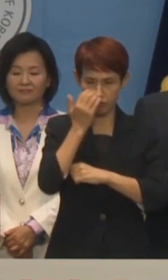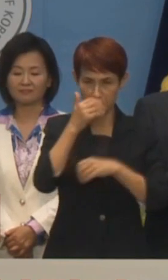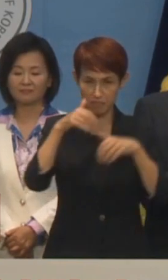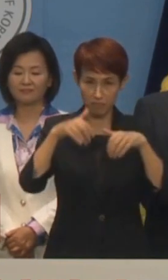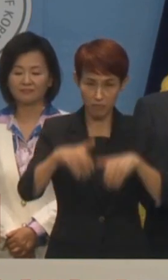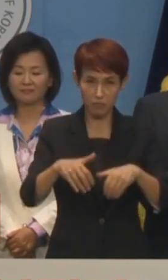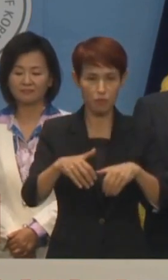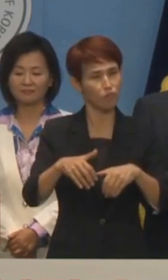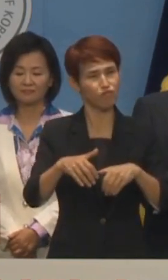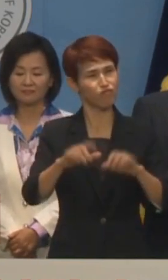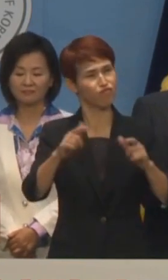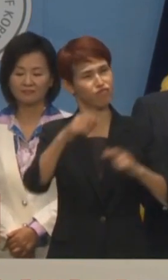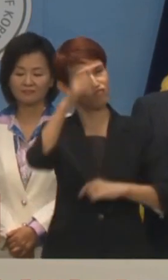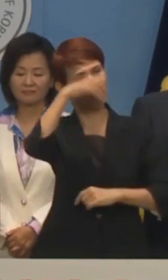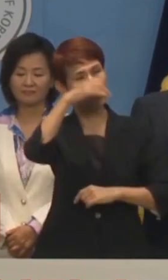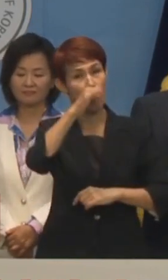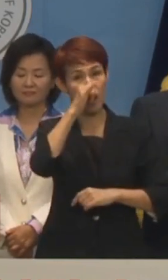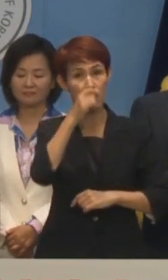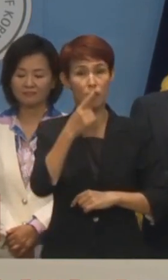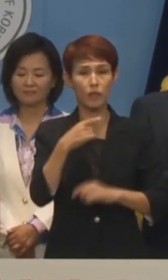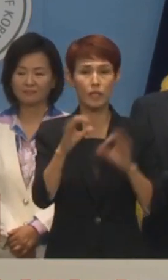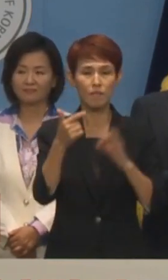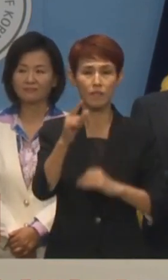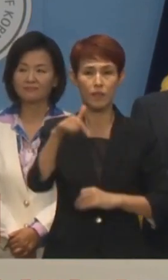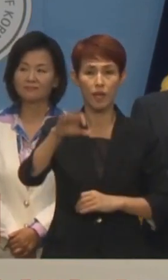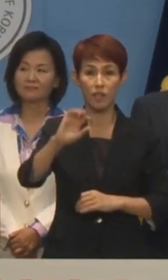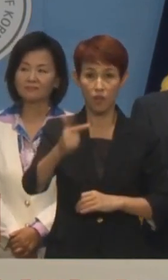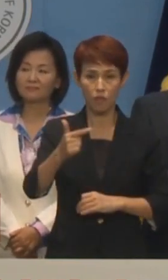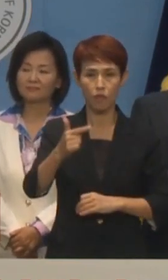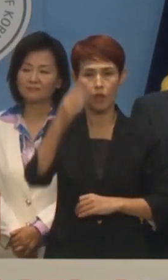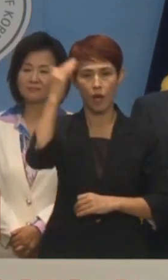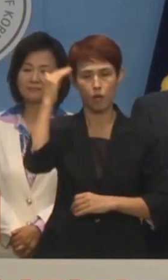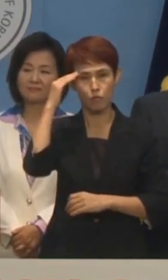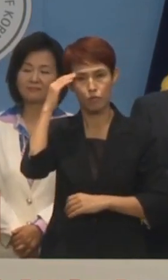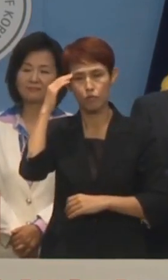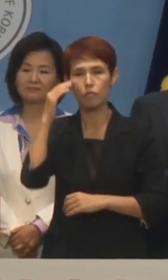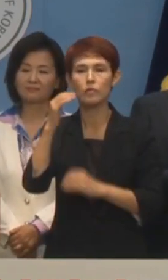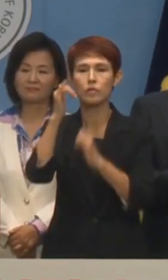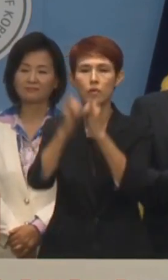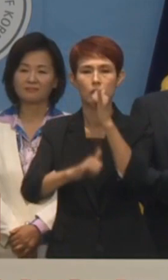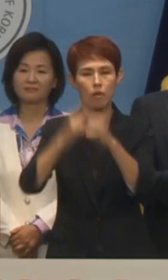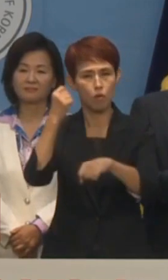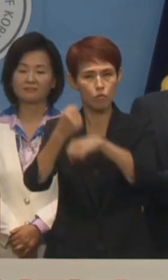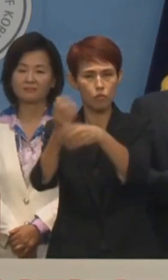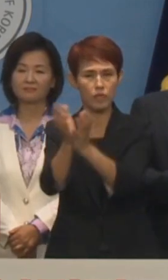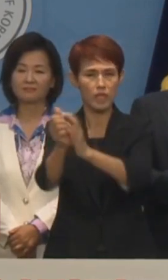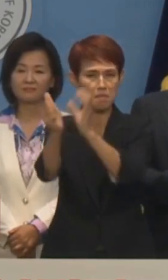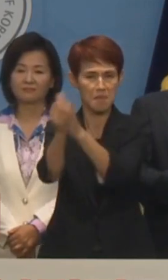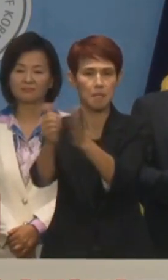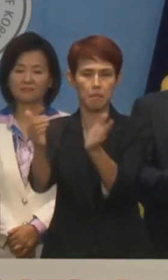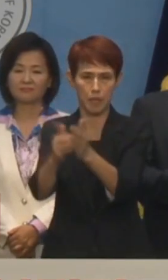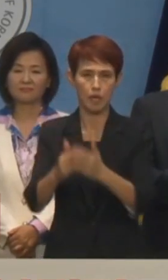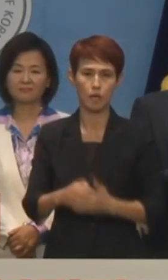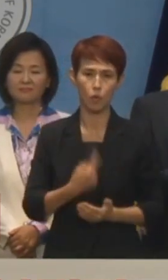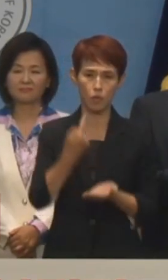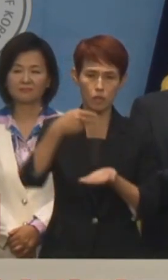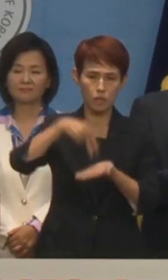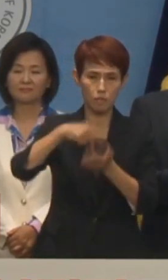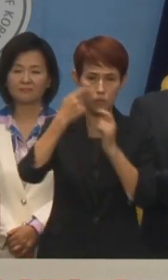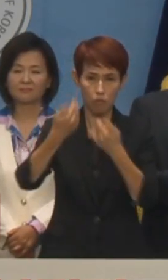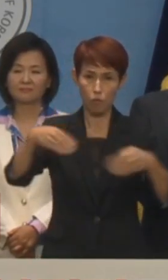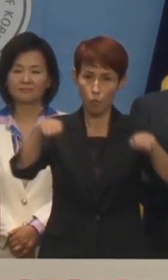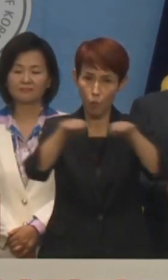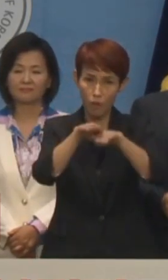부정해온 김낙연이 한국학 중앙연구원장 자리를 꿰차더니 독립기념관마저 일본 극우와 결을 같이